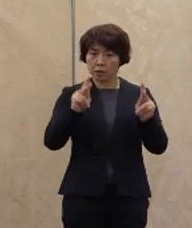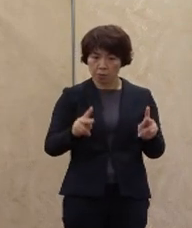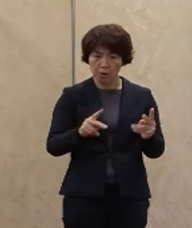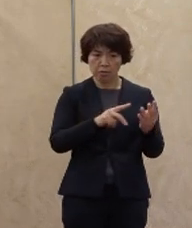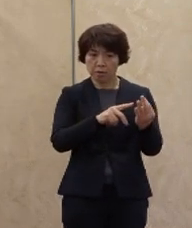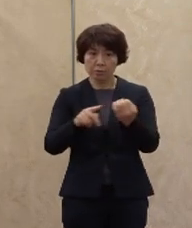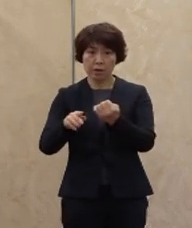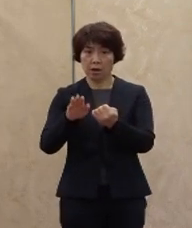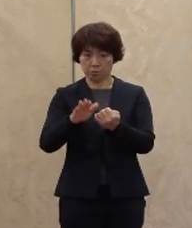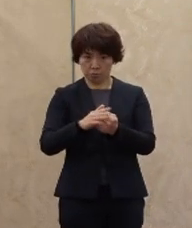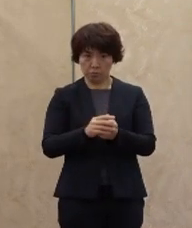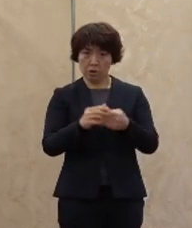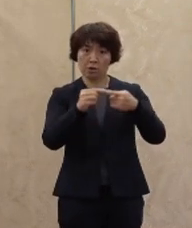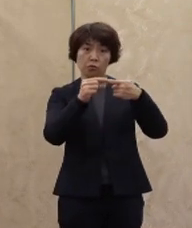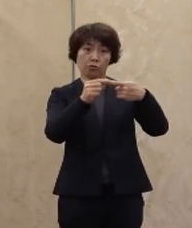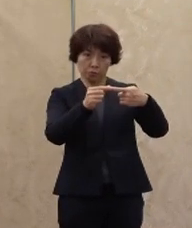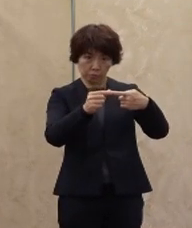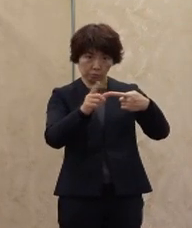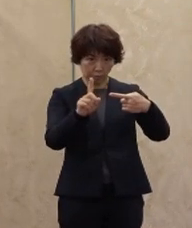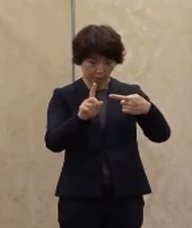くつかあって、一つは